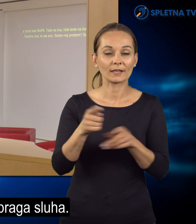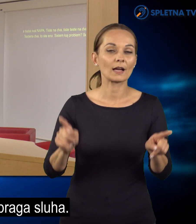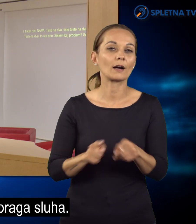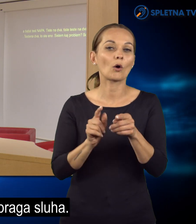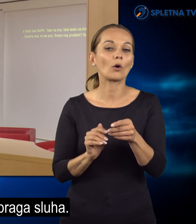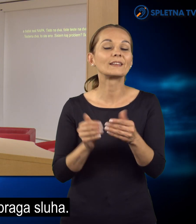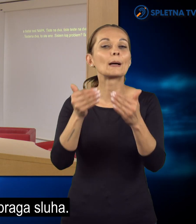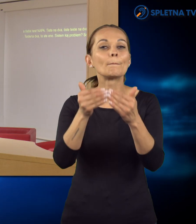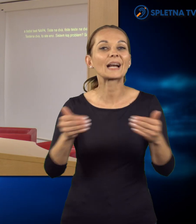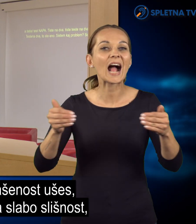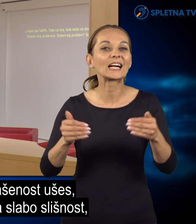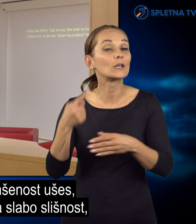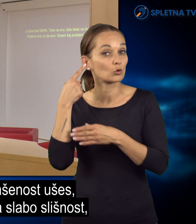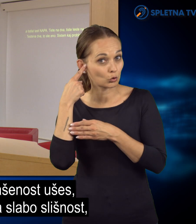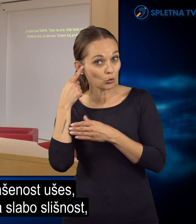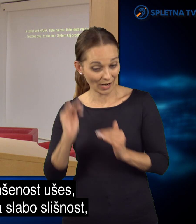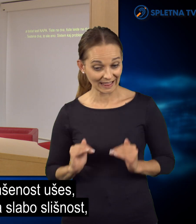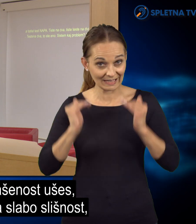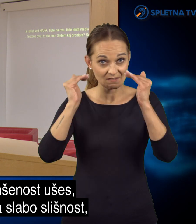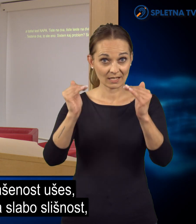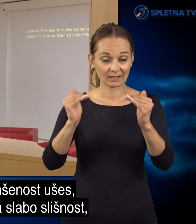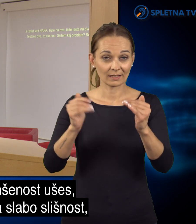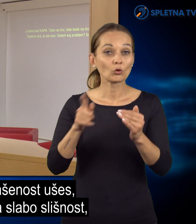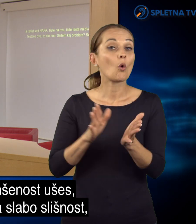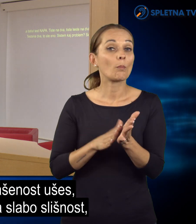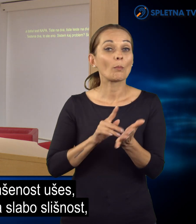dvig praga sluha, se pravi